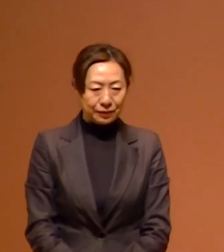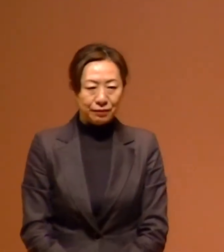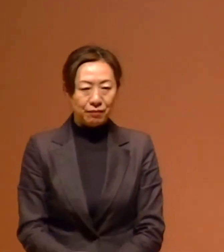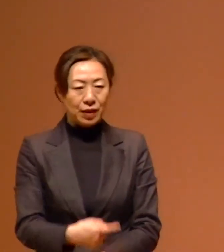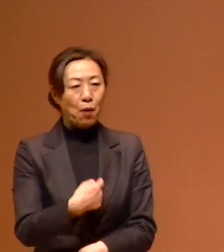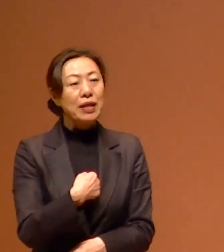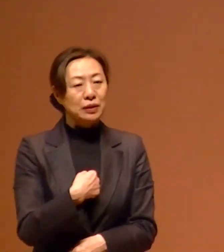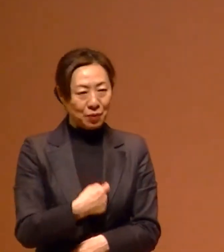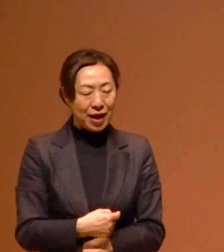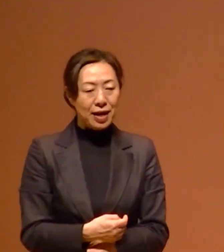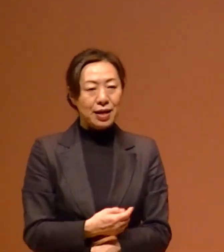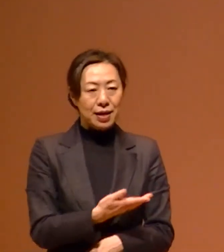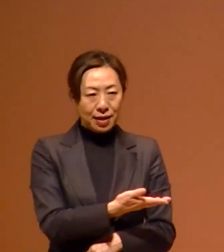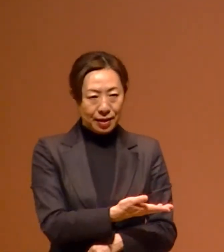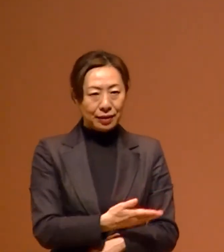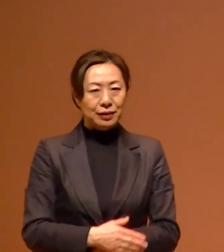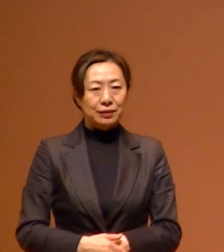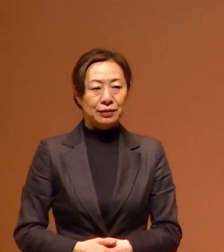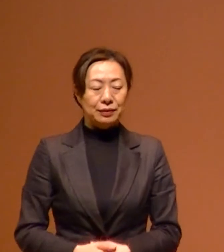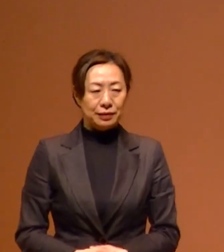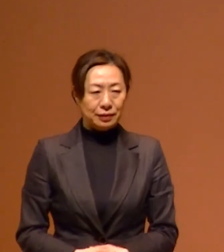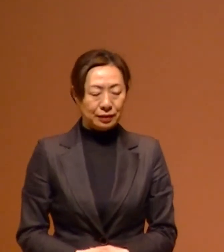私は